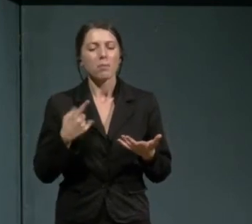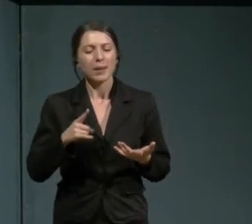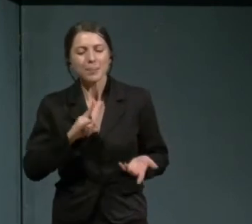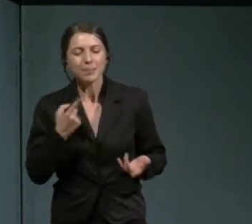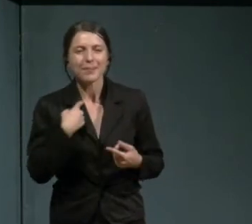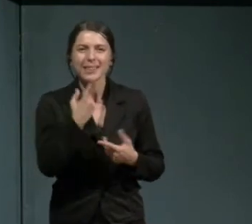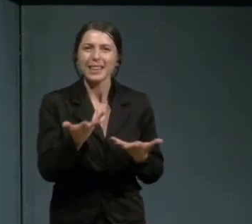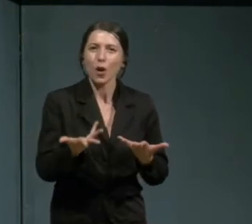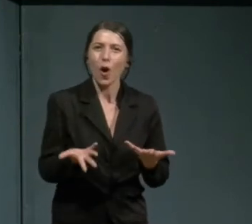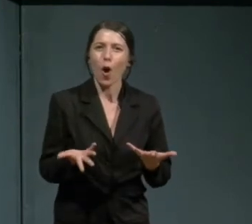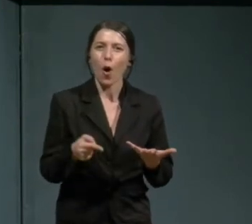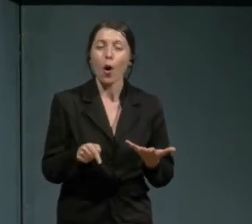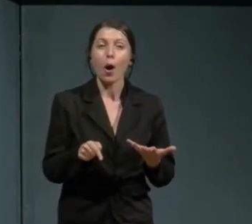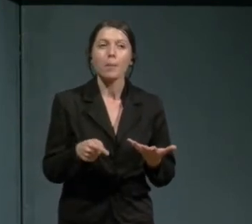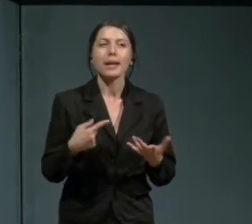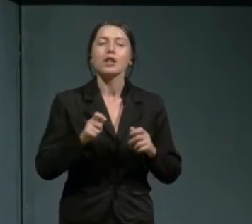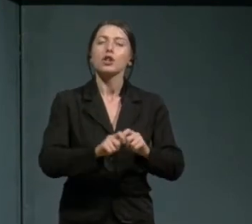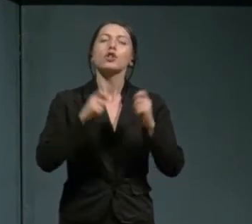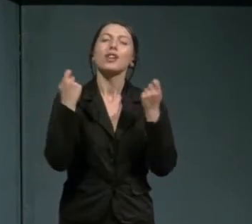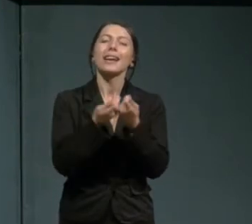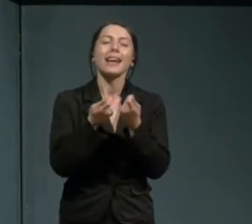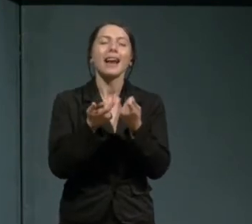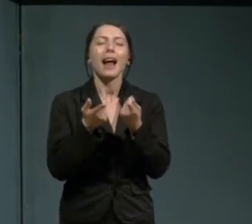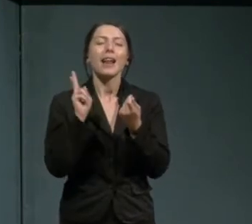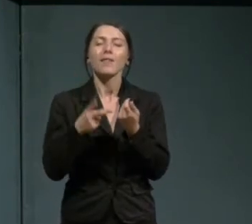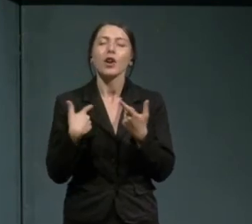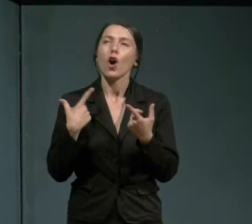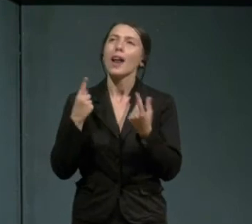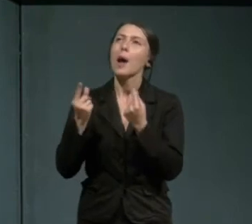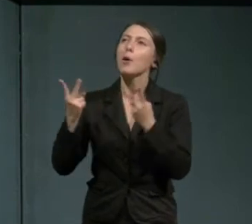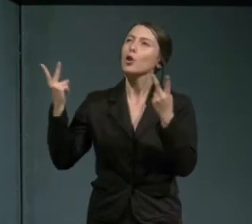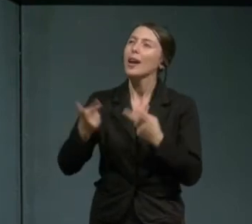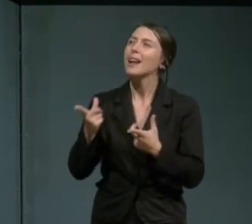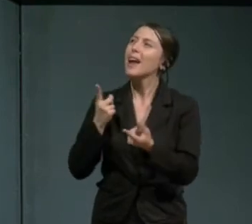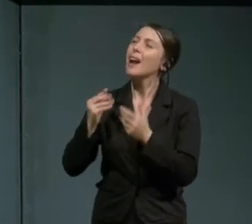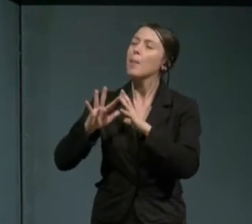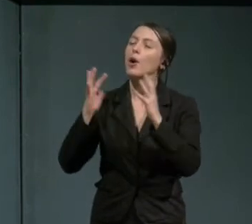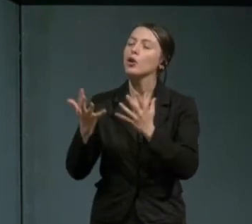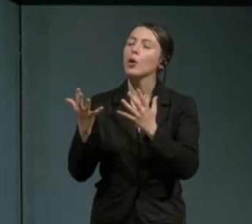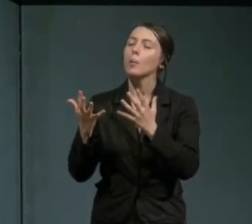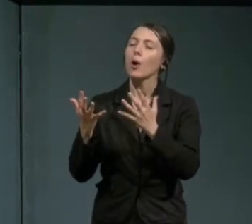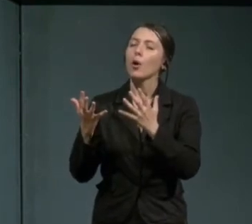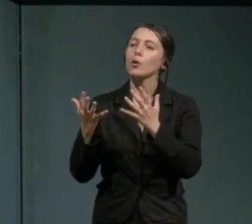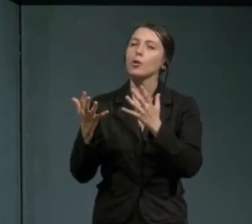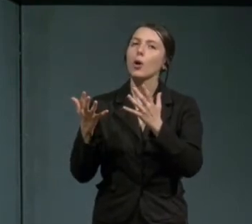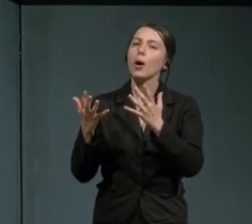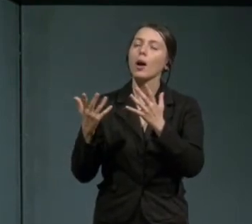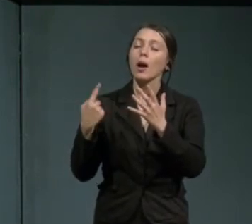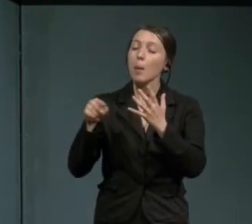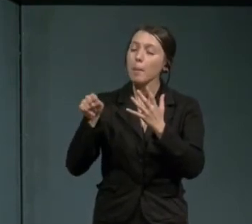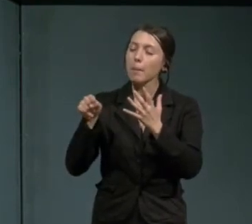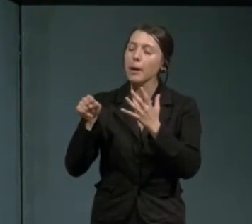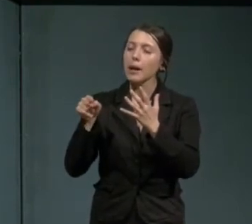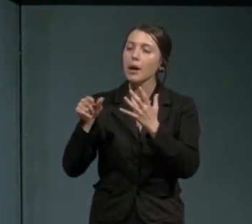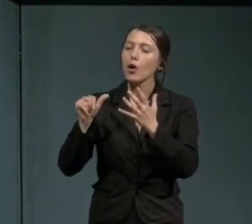scrittore ma in genere per me il rapporto con la realtà rapporto col mondo la partenza per andare verso